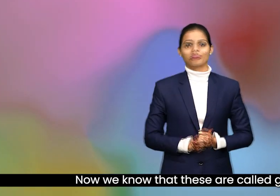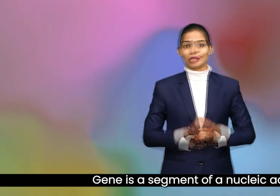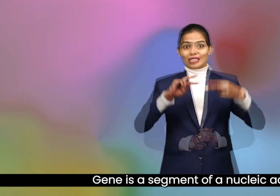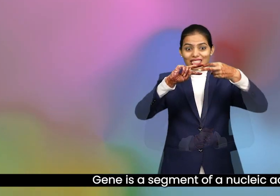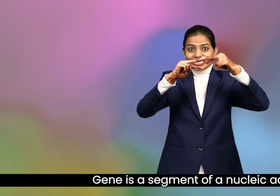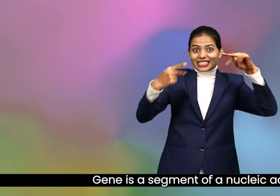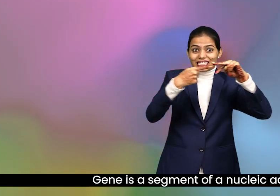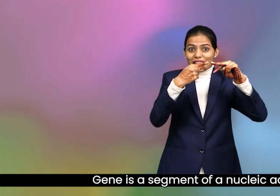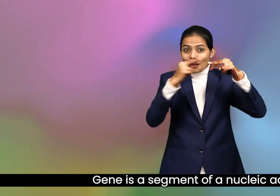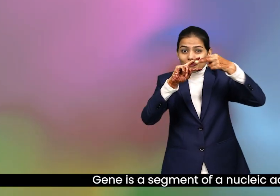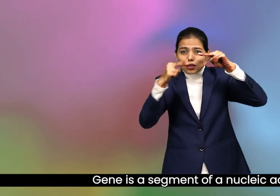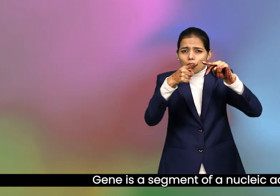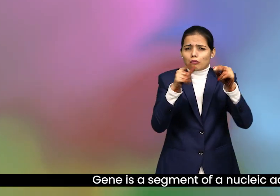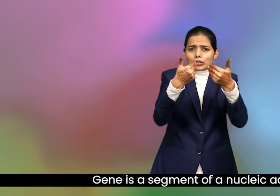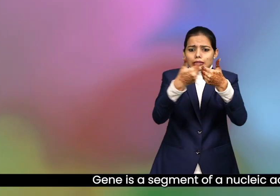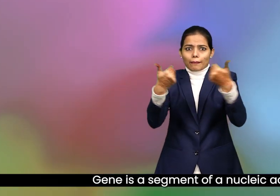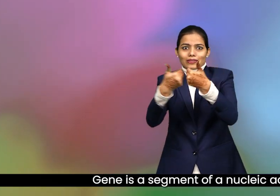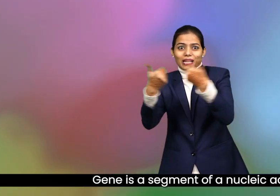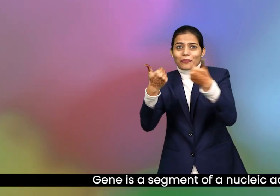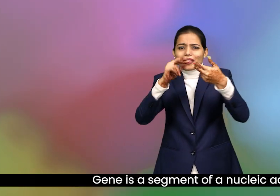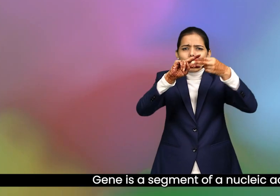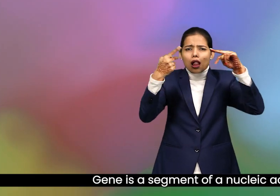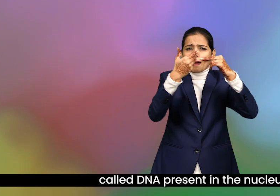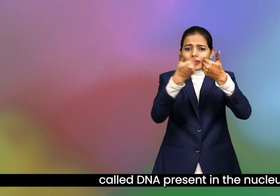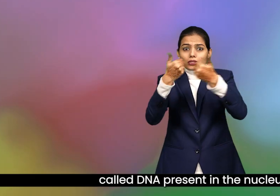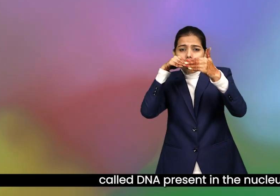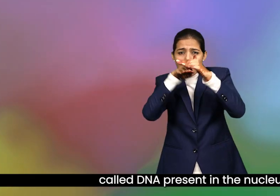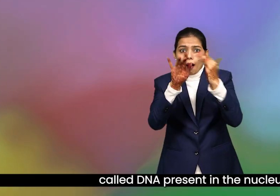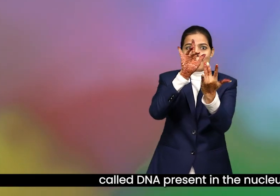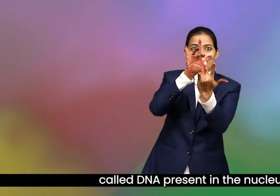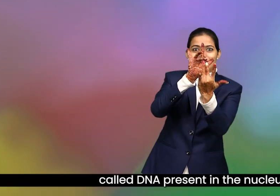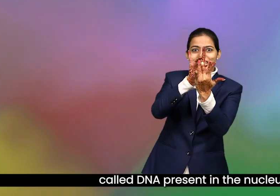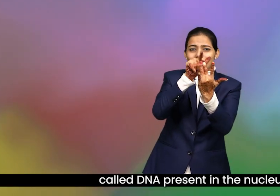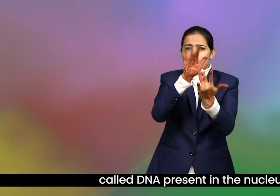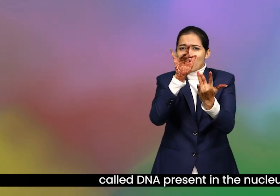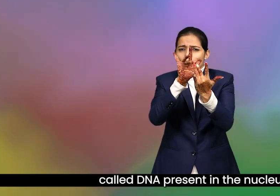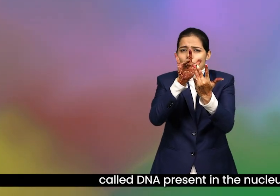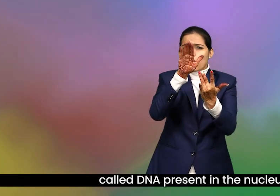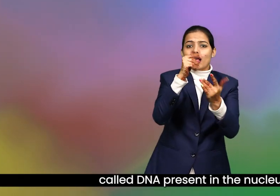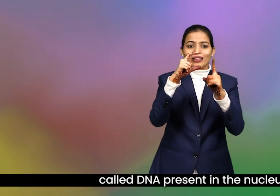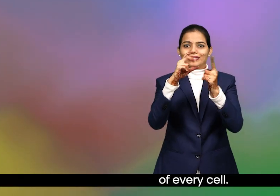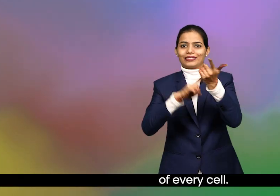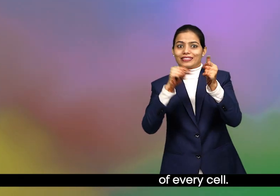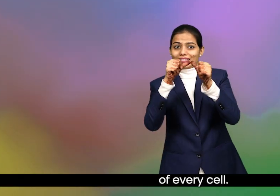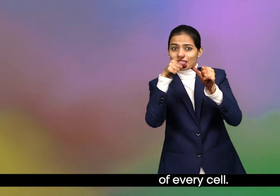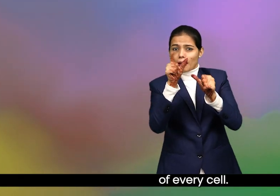Gene ஜீன் is a என்பது segment of ஒவ்வொரு a nucleic உயிரணுவின் acid உட்கருவிலும் DNA. இருக்கும் present in the nucleus of டிஎன்ஏ every cell.